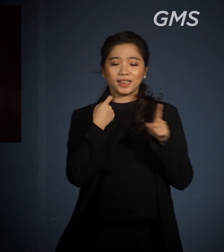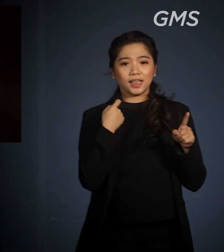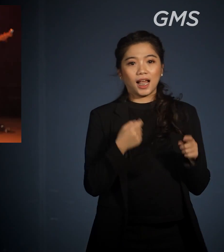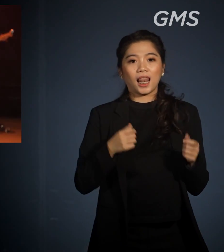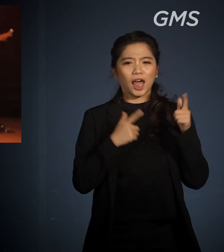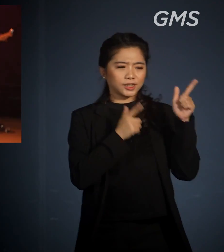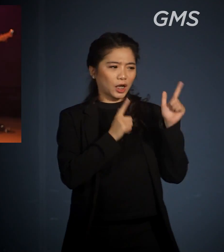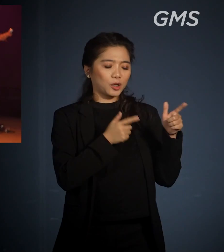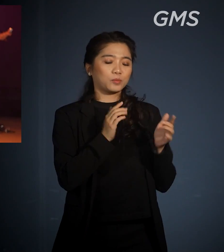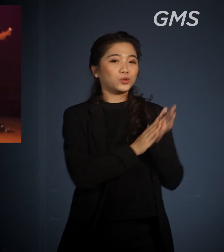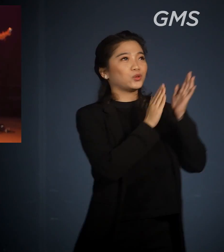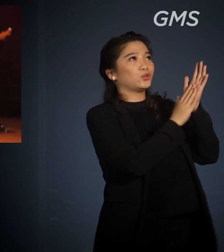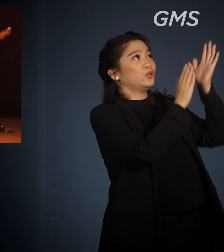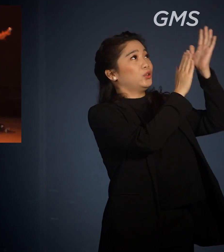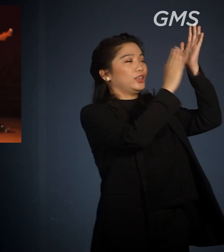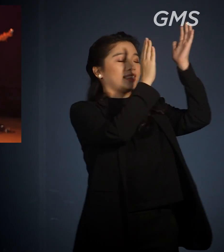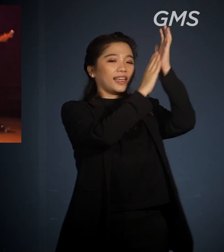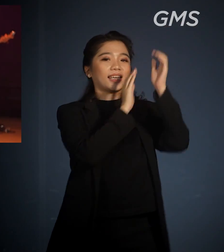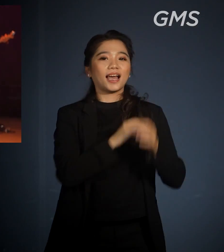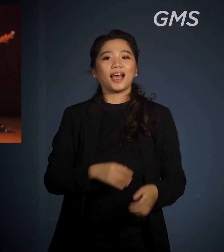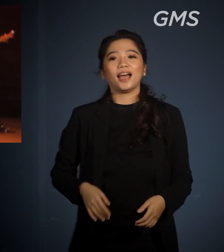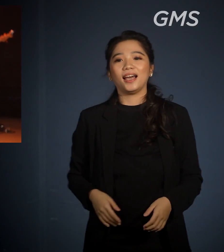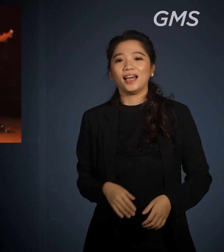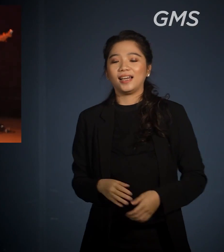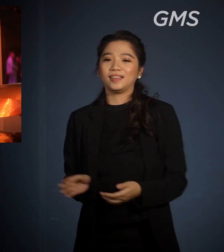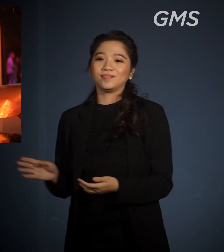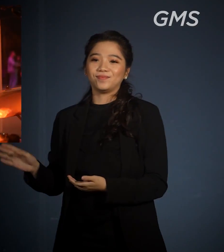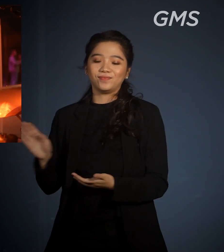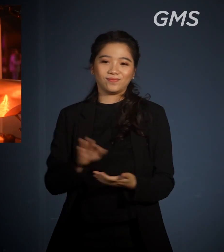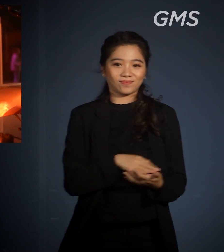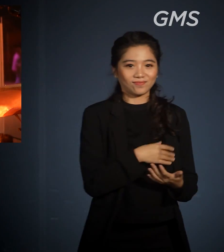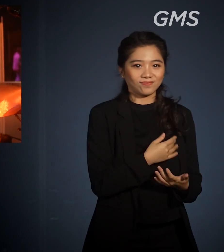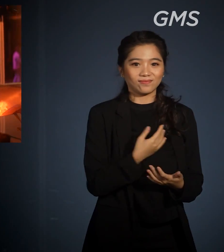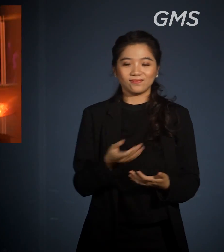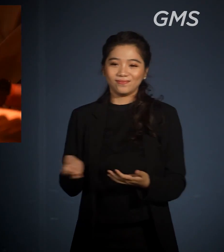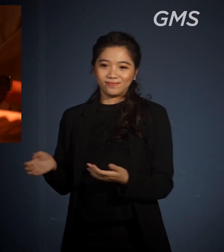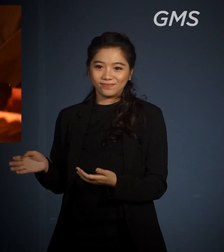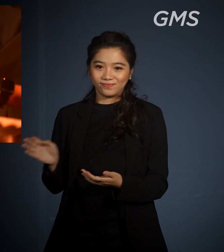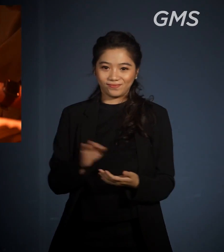menjadi laskar pujian.